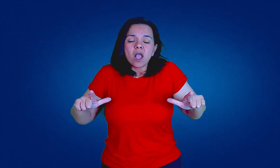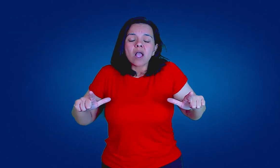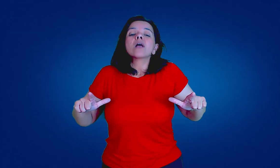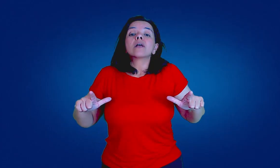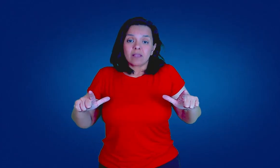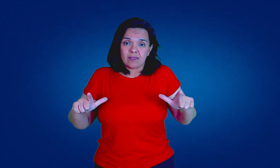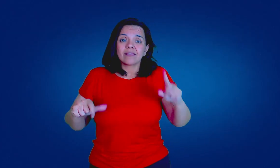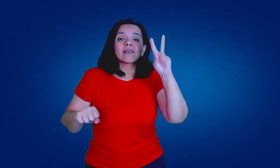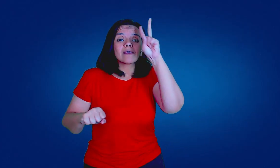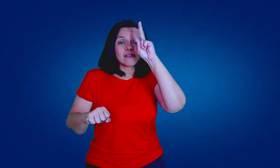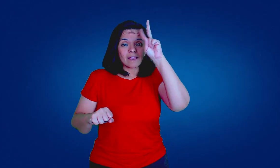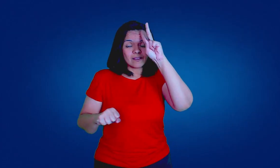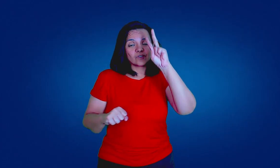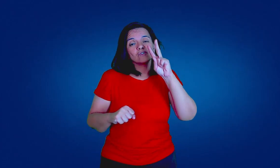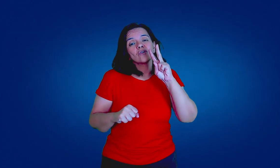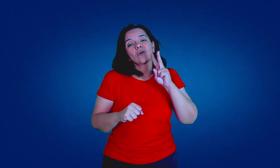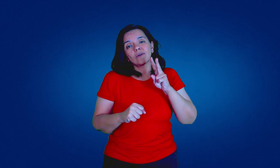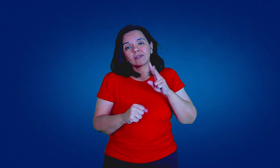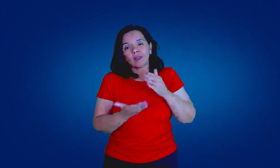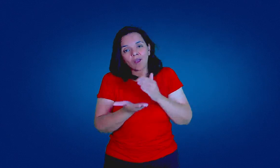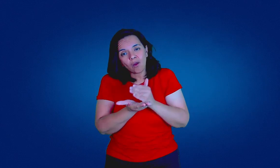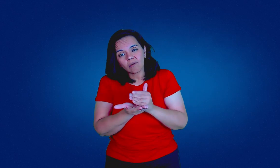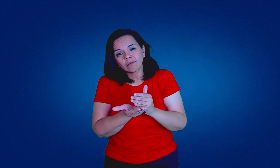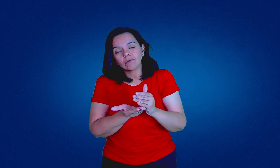Com isso, a terra foi limpa.